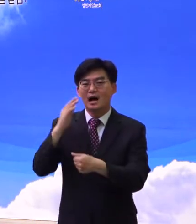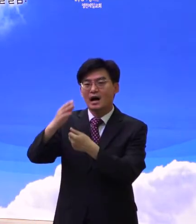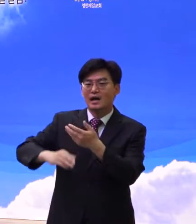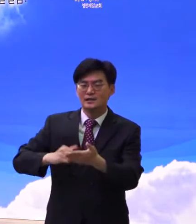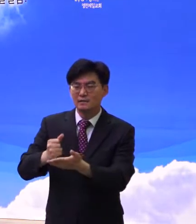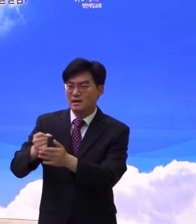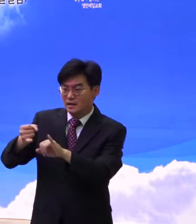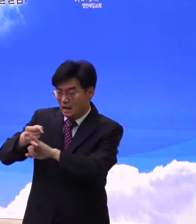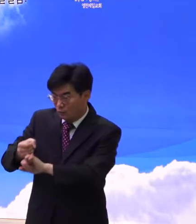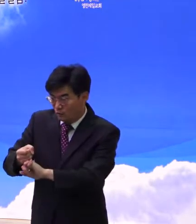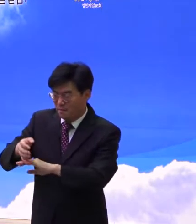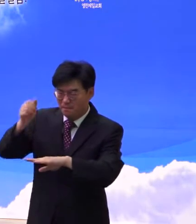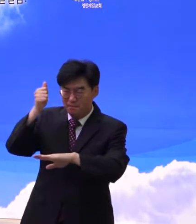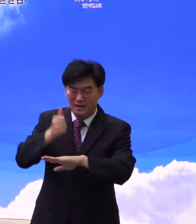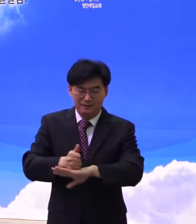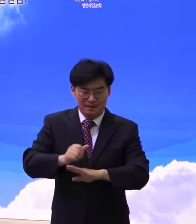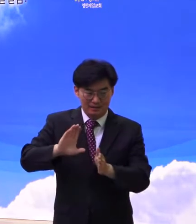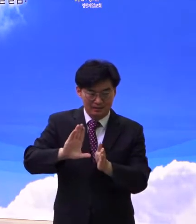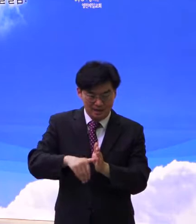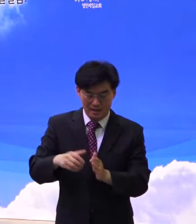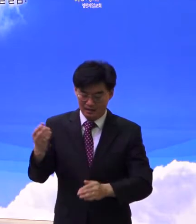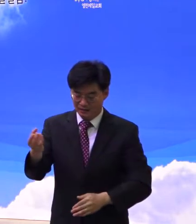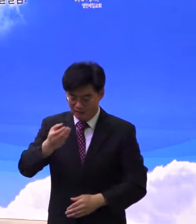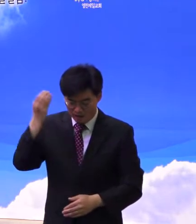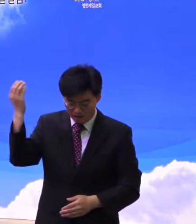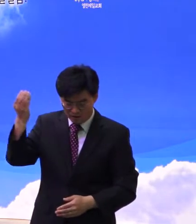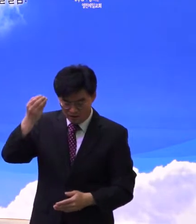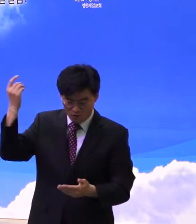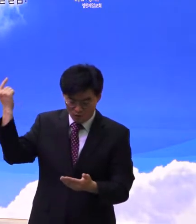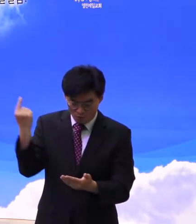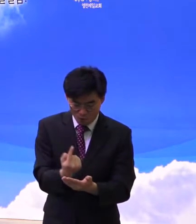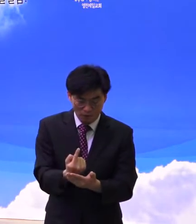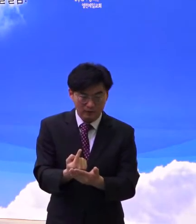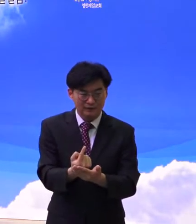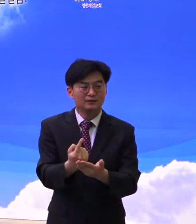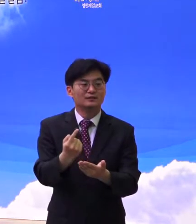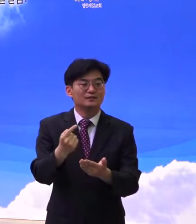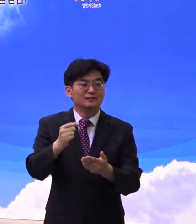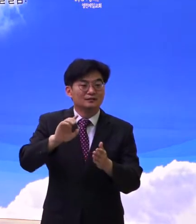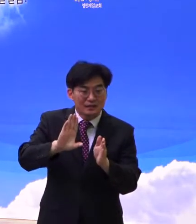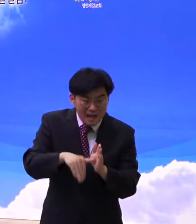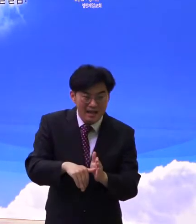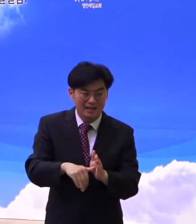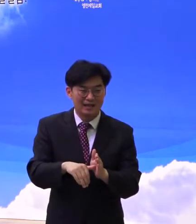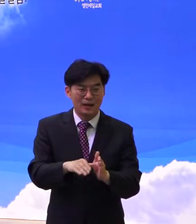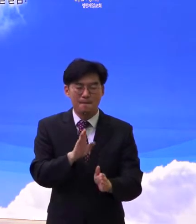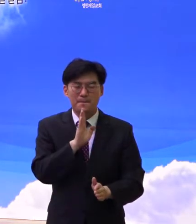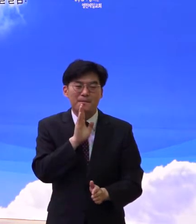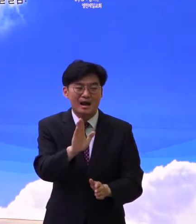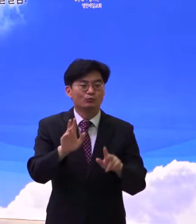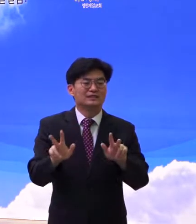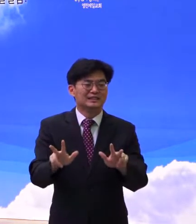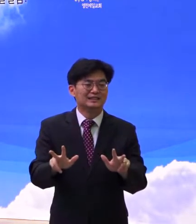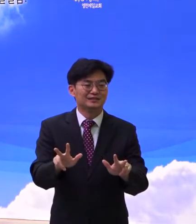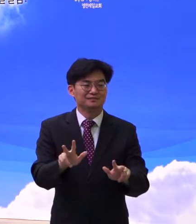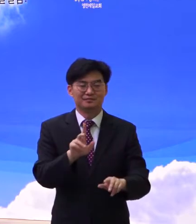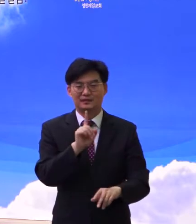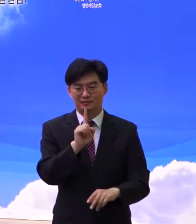약속하신 마지막 때에 성령을 부어주시면 일어날 그 일이 지금 일어나고 있는 것이다 라고 이야기를 했습니다.